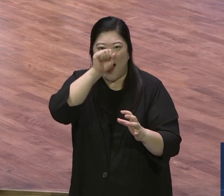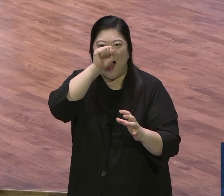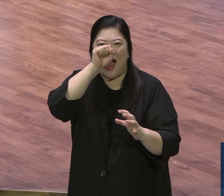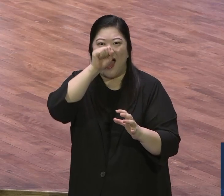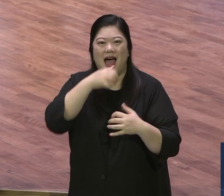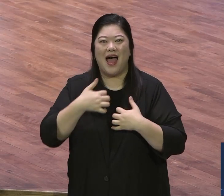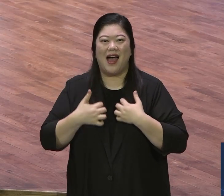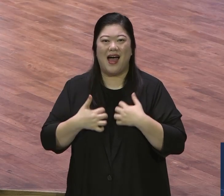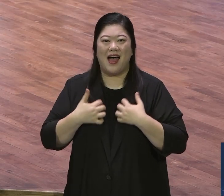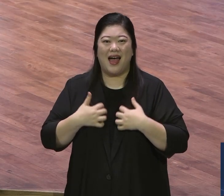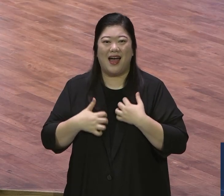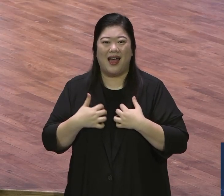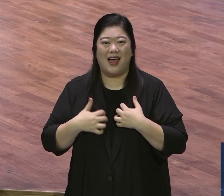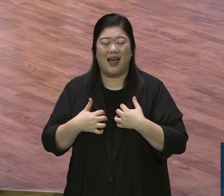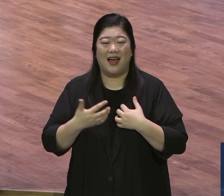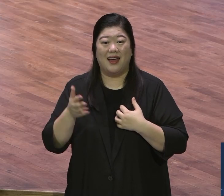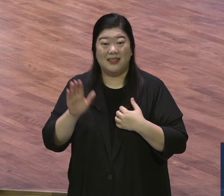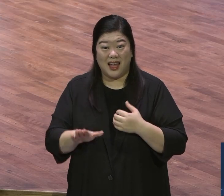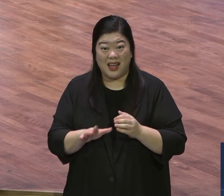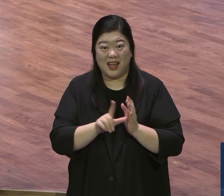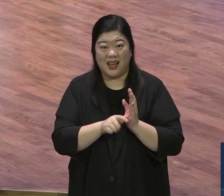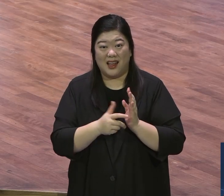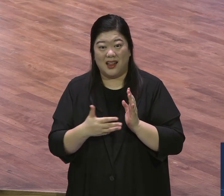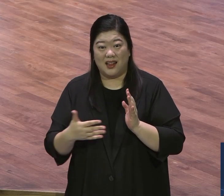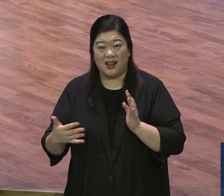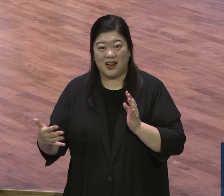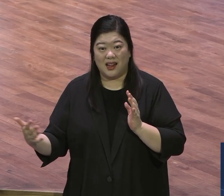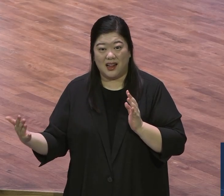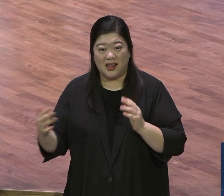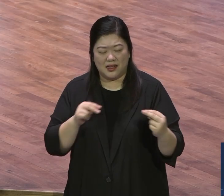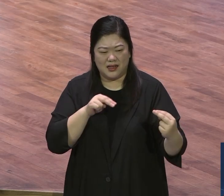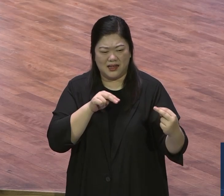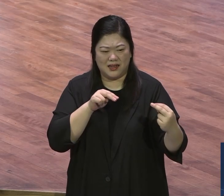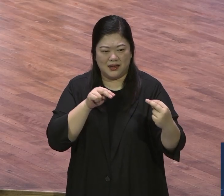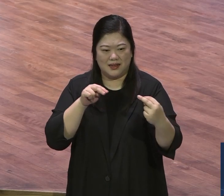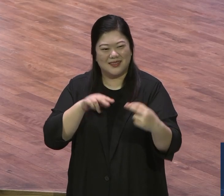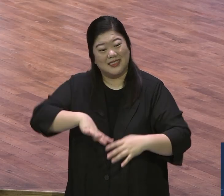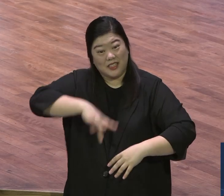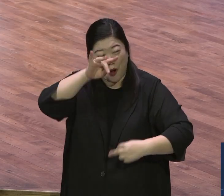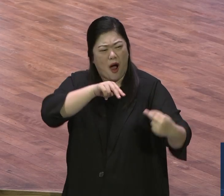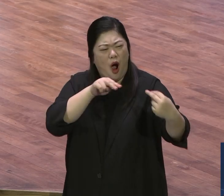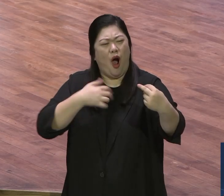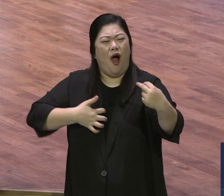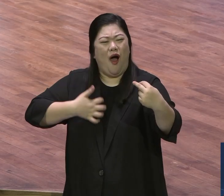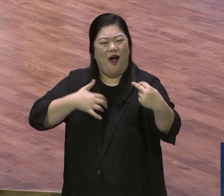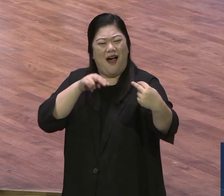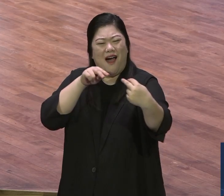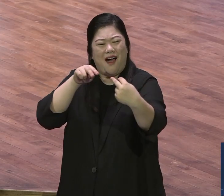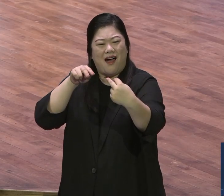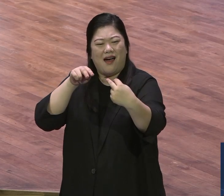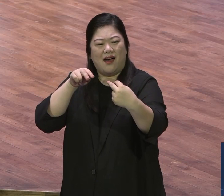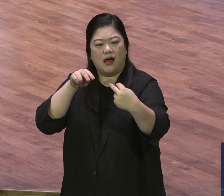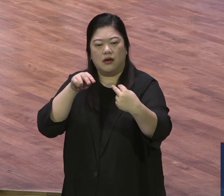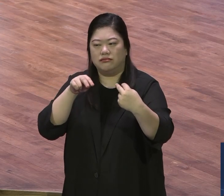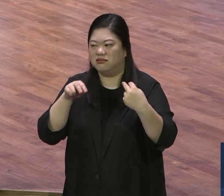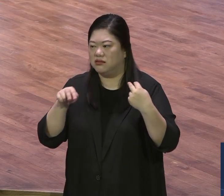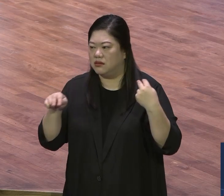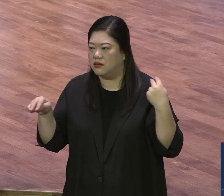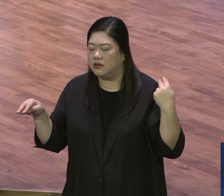자꾸 시간이 흘러 너무 오래 가니까 이제는 서로가 불편한 문제들이 자꾸 생겨난다는